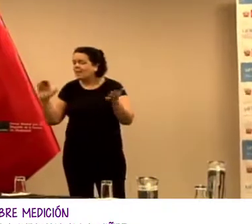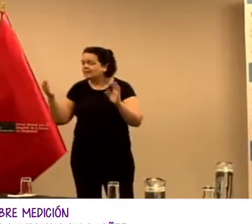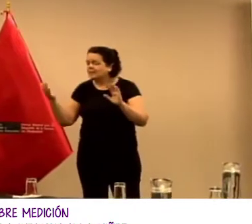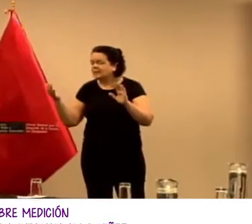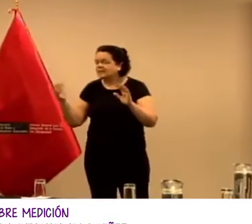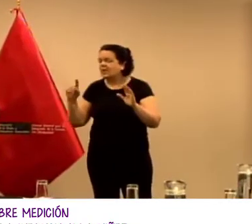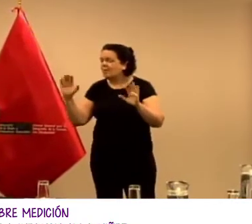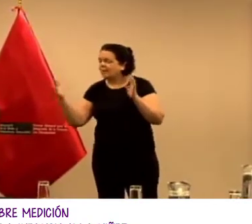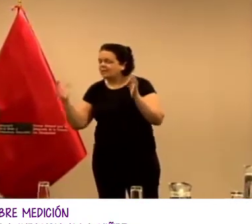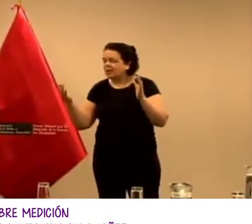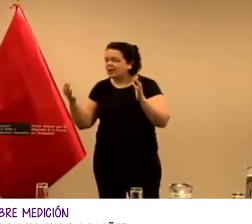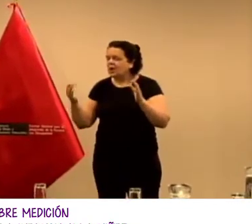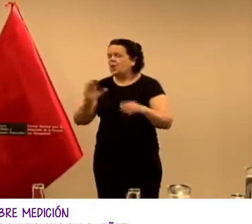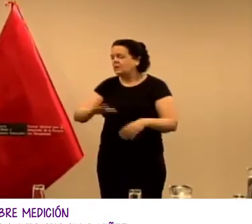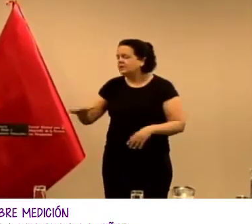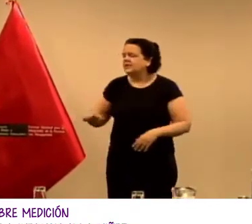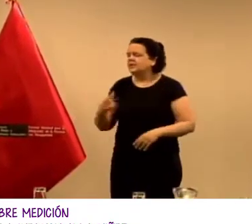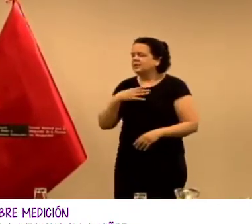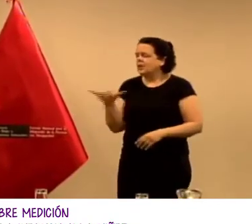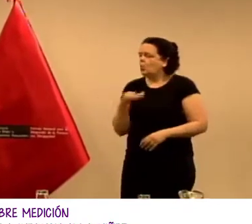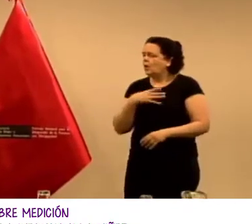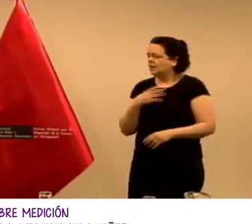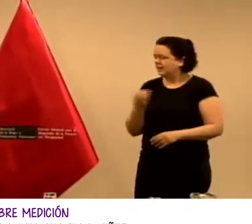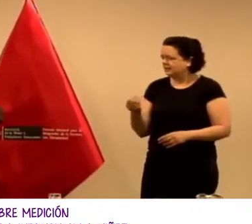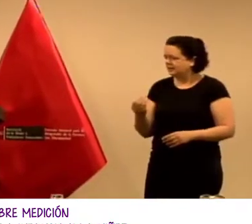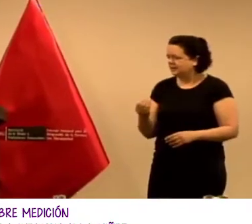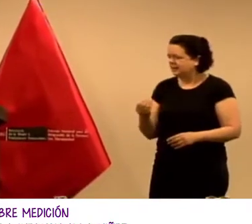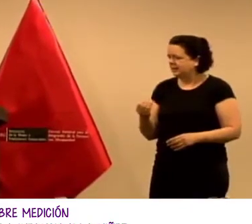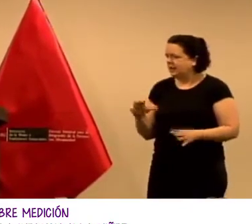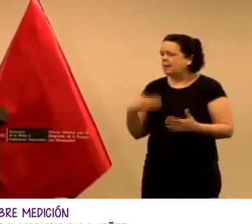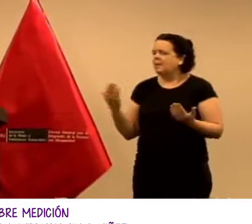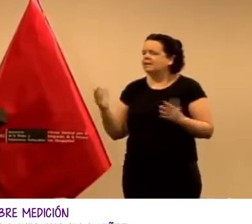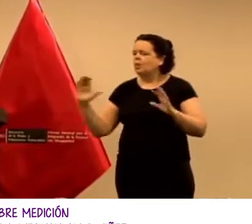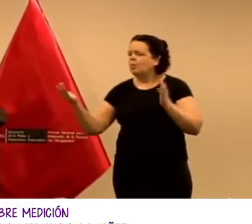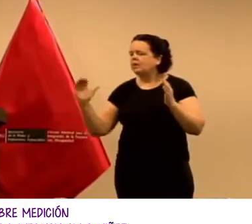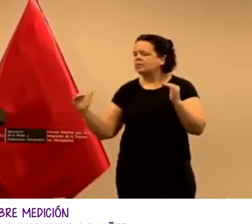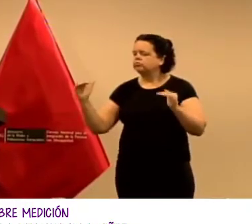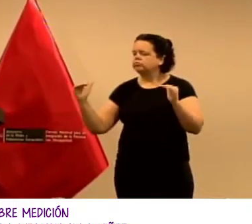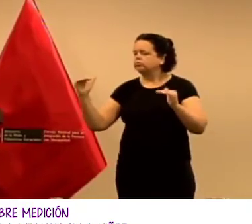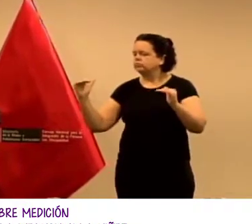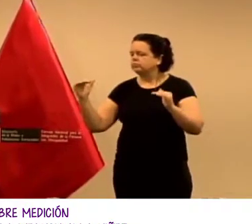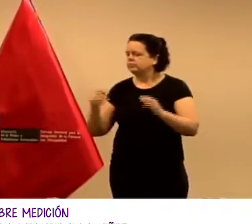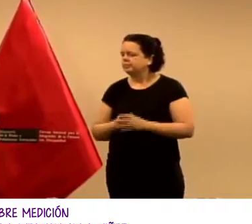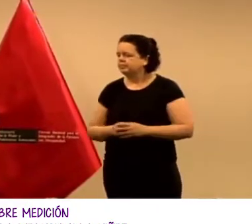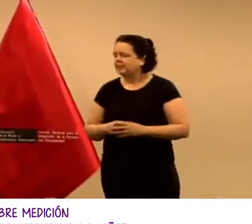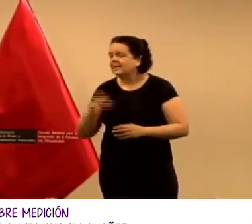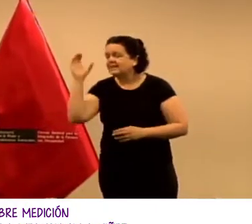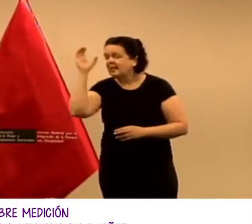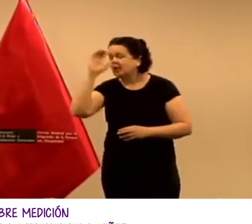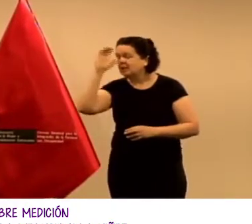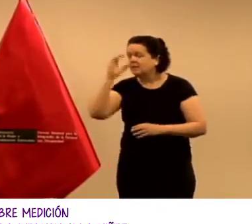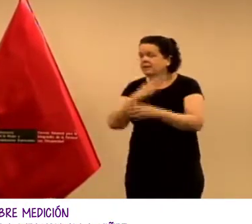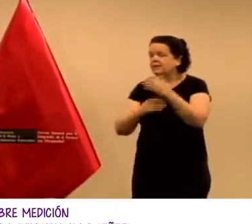niñas de la misma edad, justamente para tener un nivel de comparación. Se conceptualiza